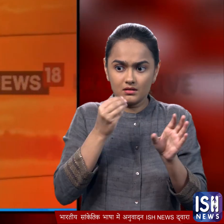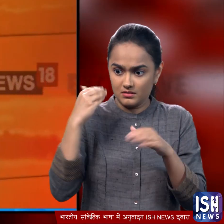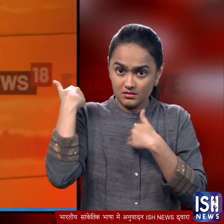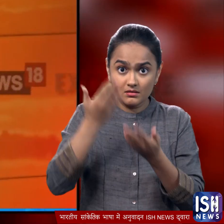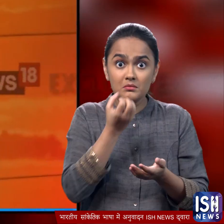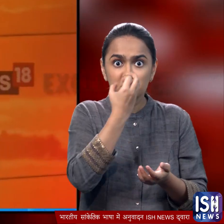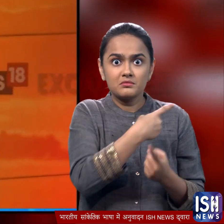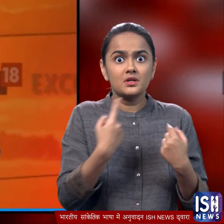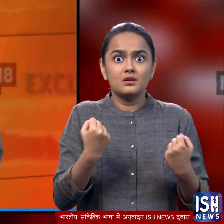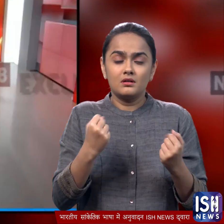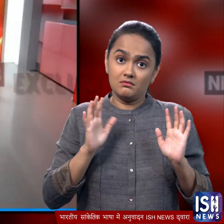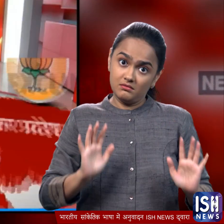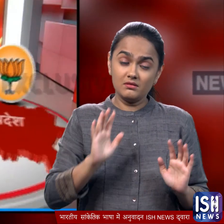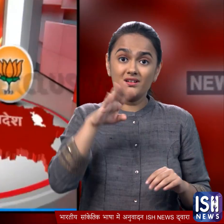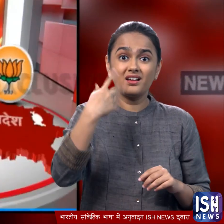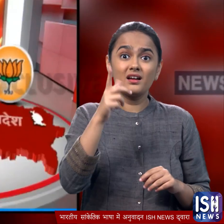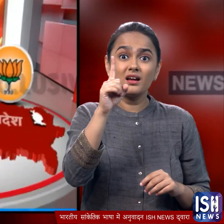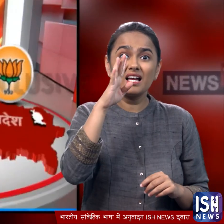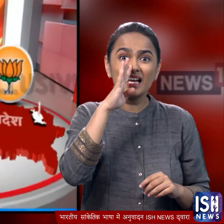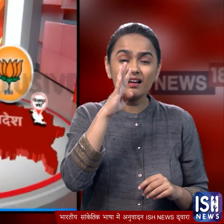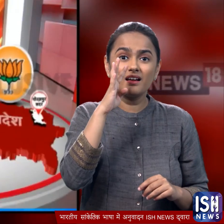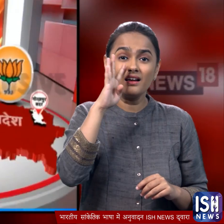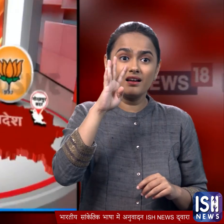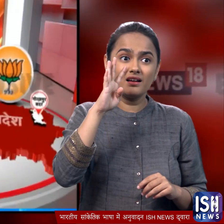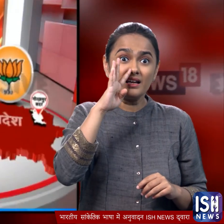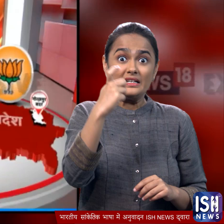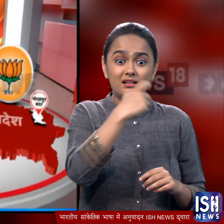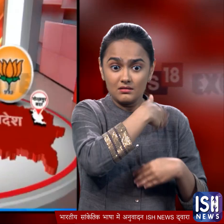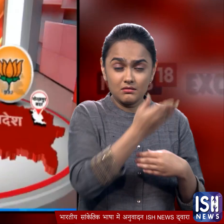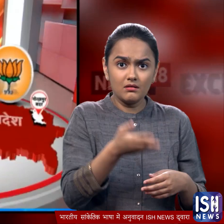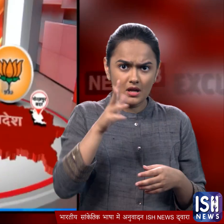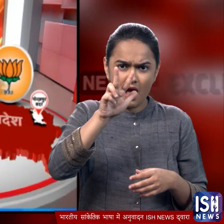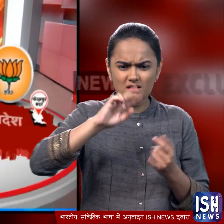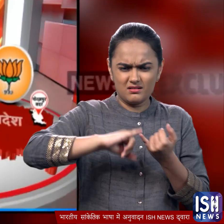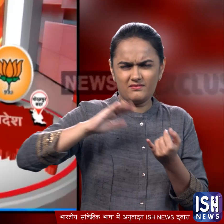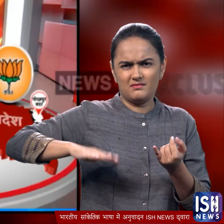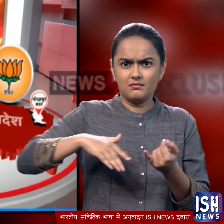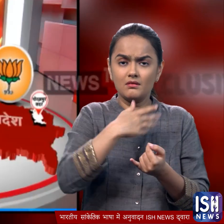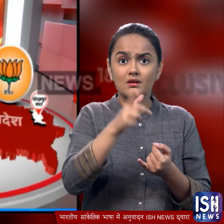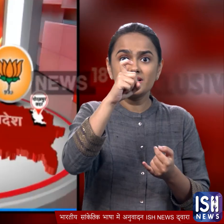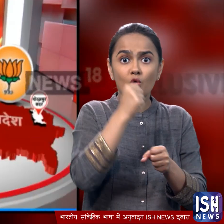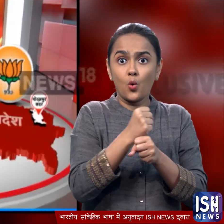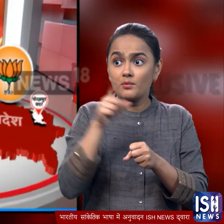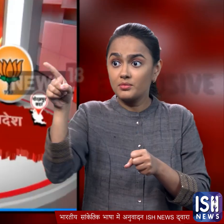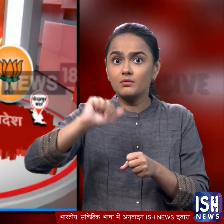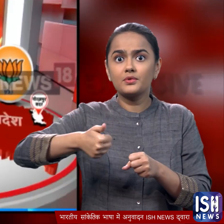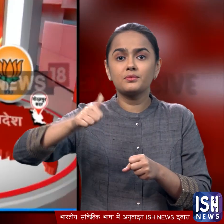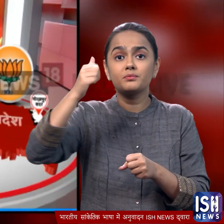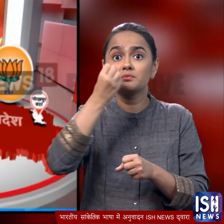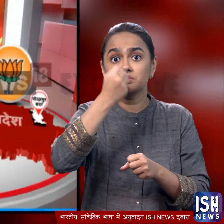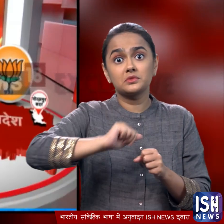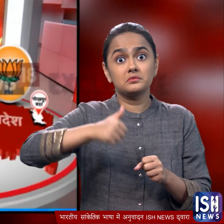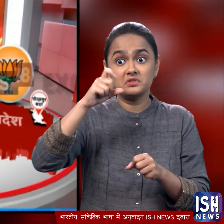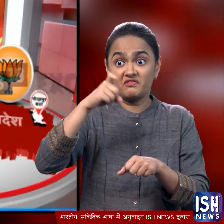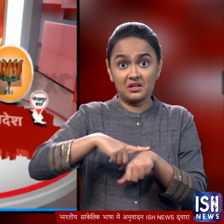साल से बीजेपी का दबदबा रहा है और 1989 के बाद से अब तक हुए 8 विधानसभा चुनाव में 7 बार गोरखपुर सदर सीट